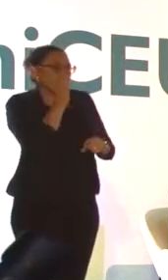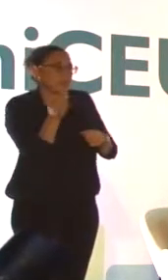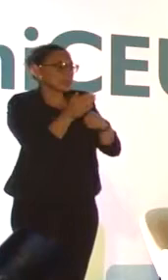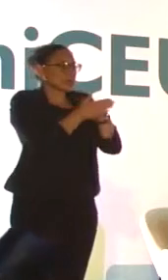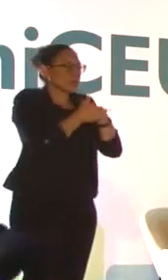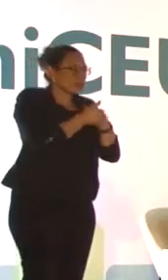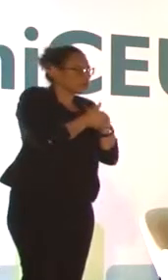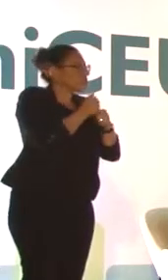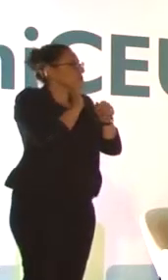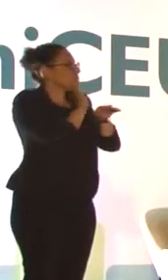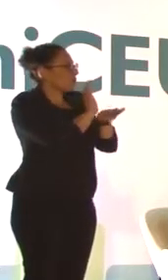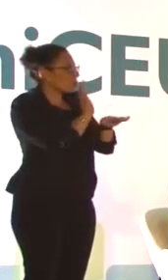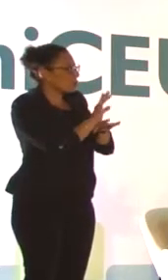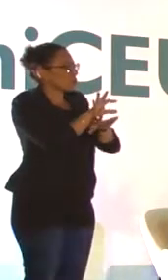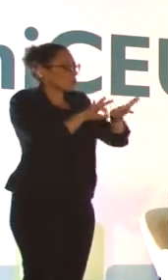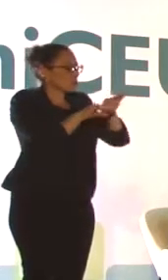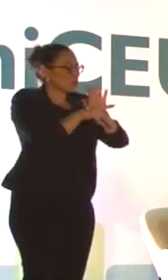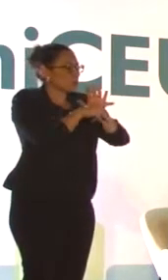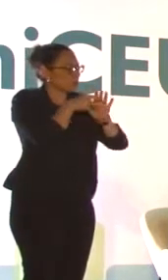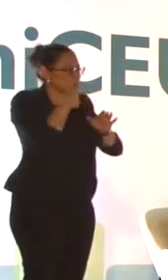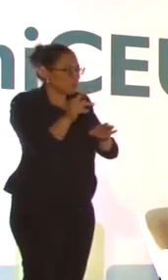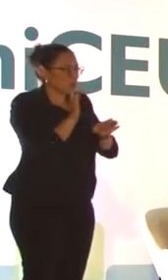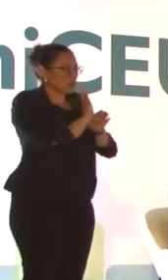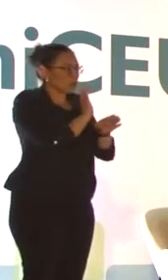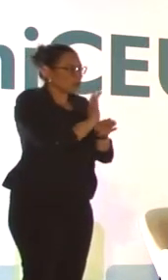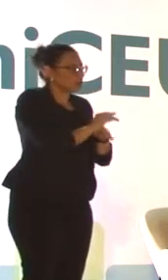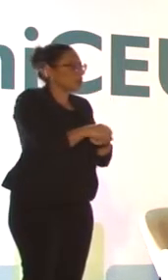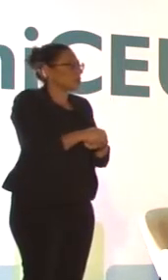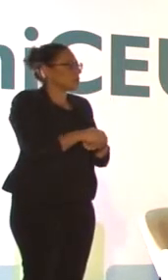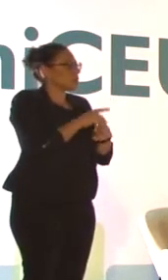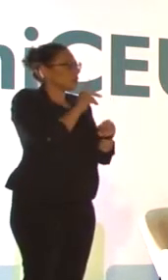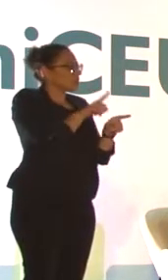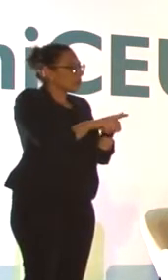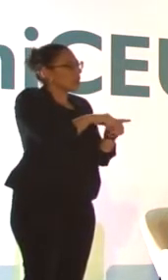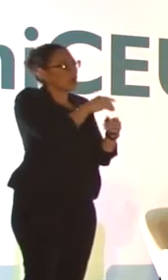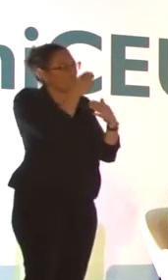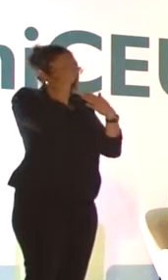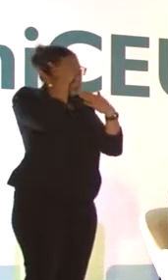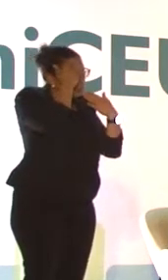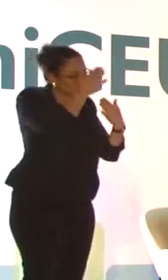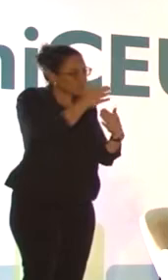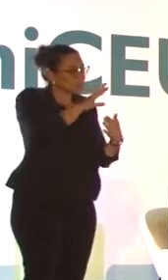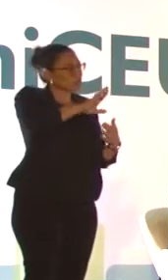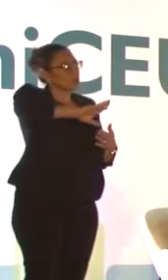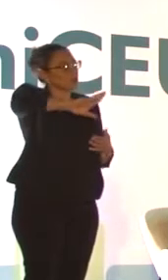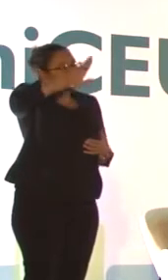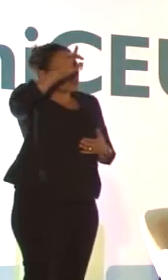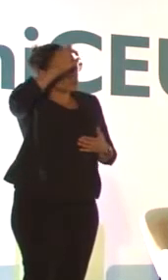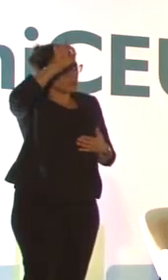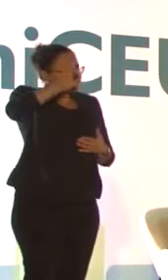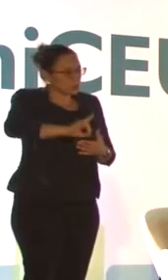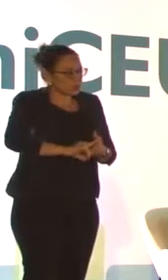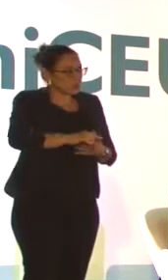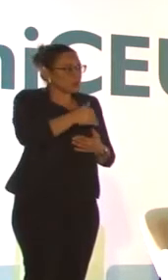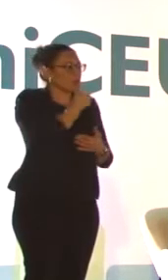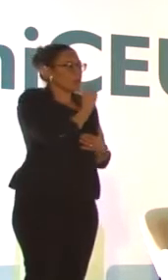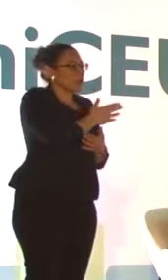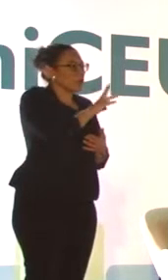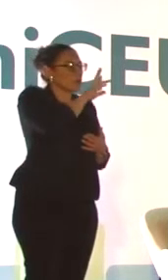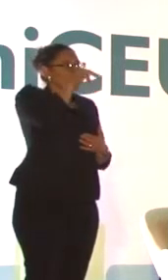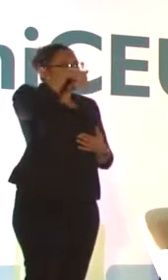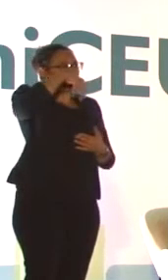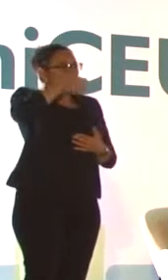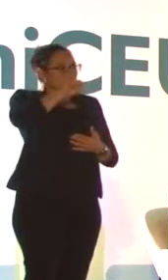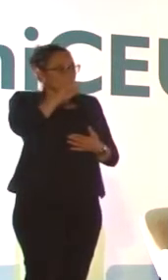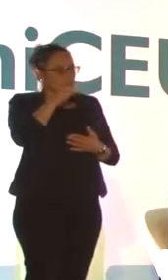educação. O nosso reitor, Júlio César Durigan. Agradecer, reitor, pela qualidade da Unesp, pela sensibilidade da